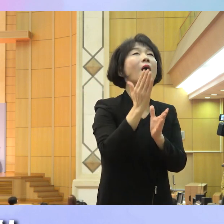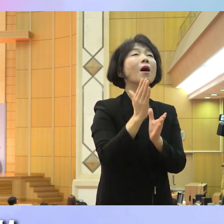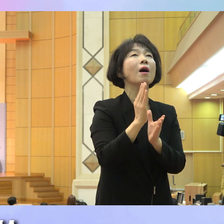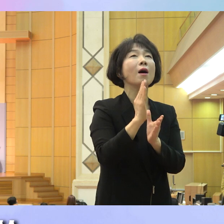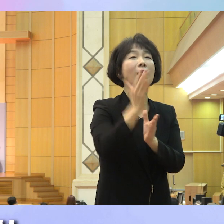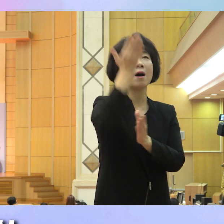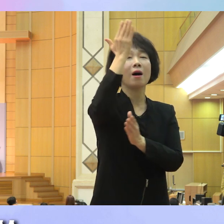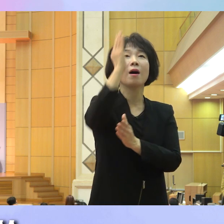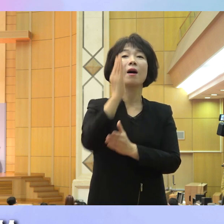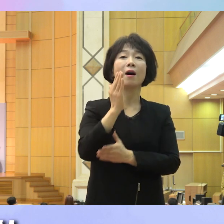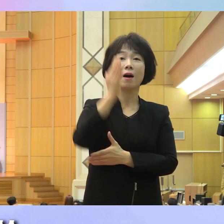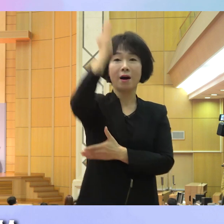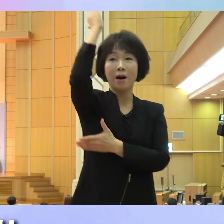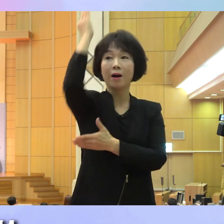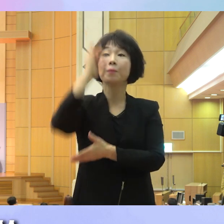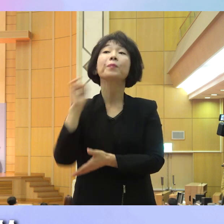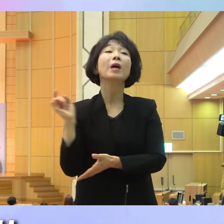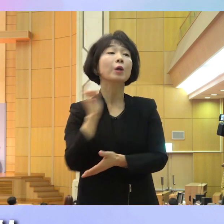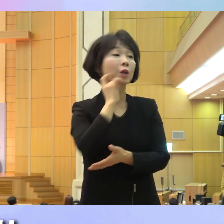영광